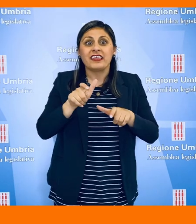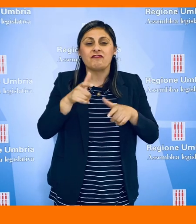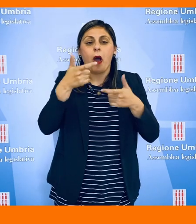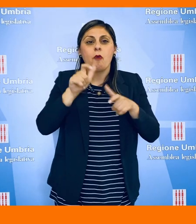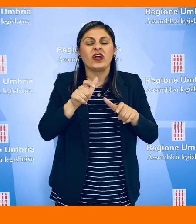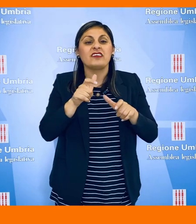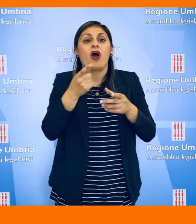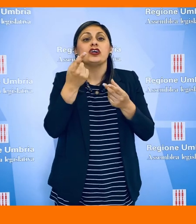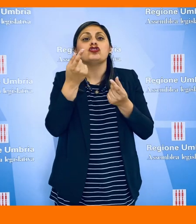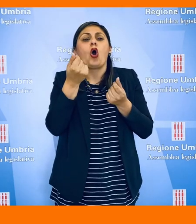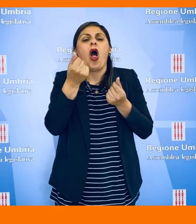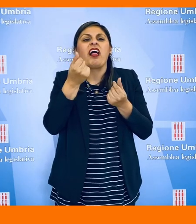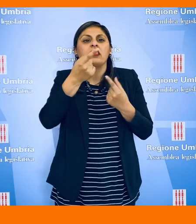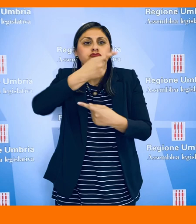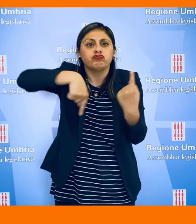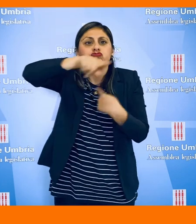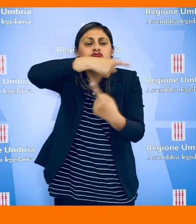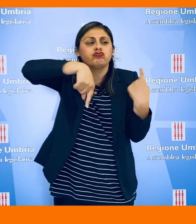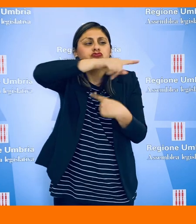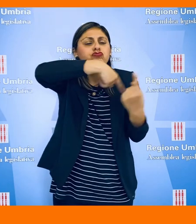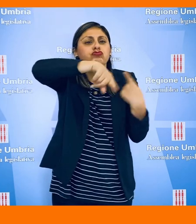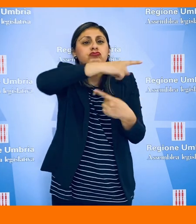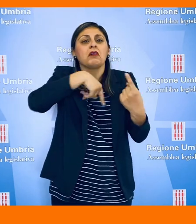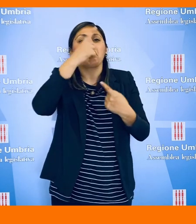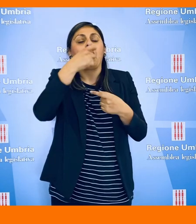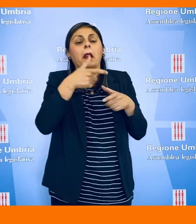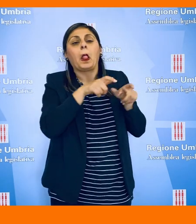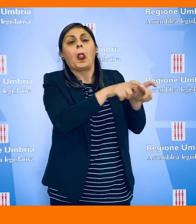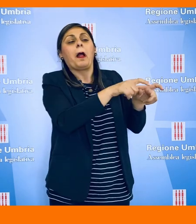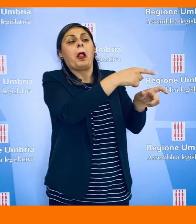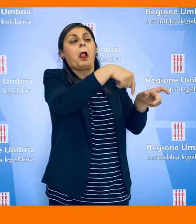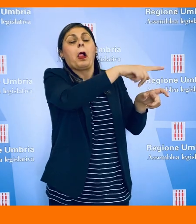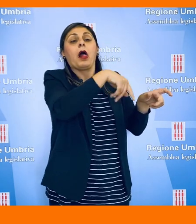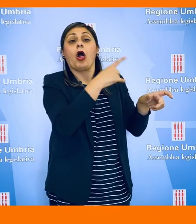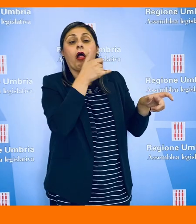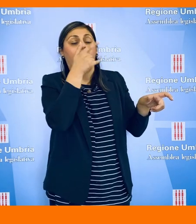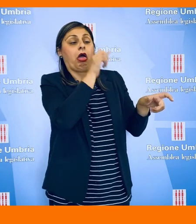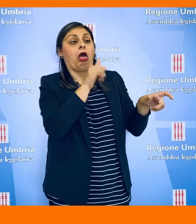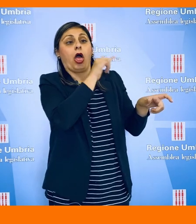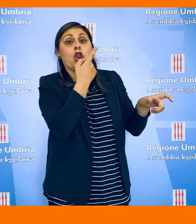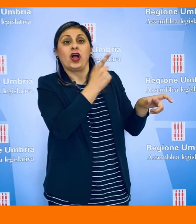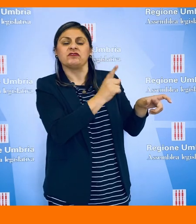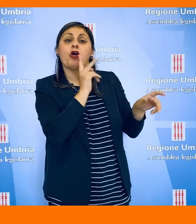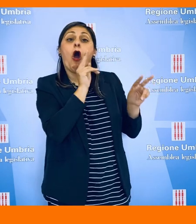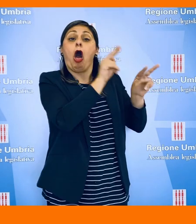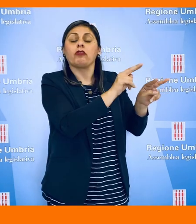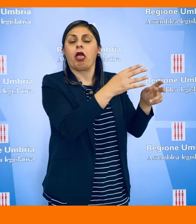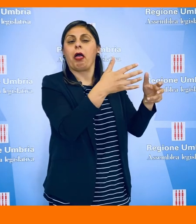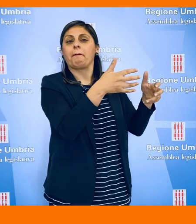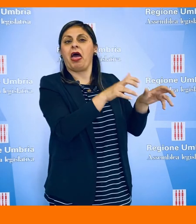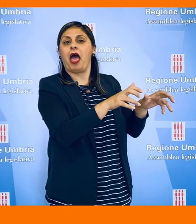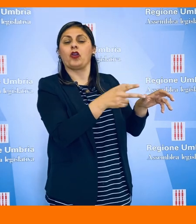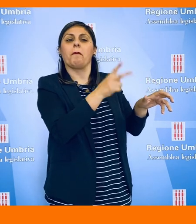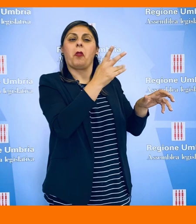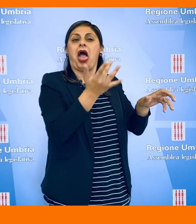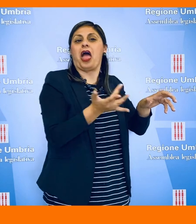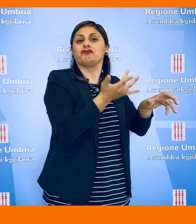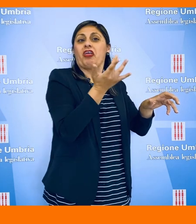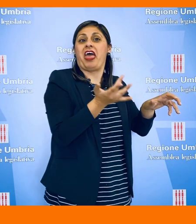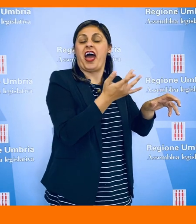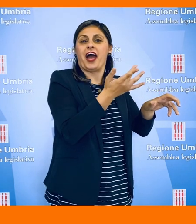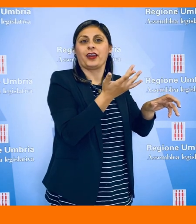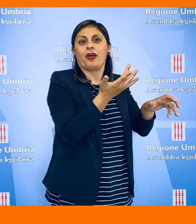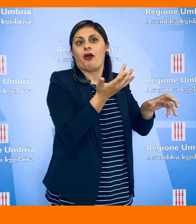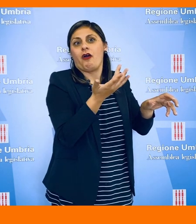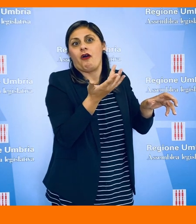flusso di denaro desta meno nell'occhio in piccoli centri, dove chiaramente i controlli sono un po' più diradati anche per le zone